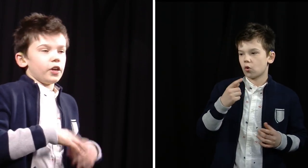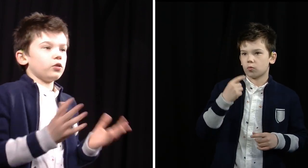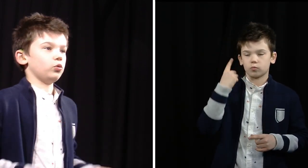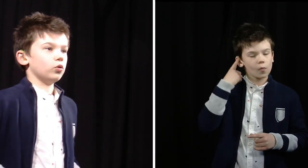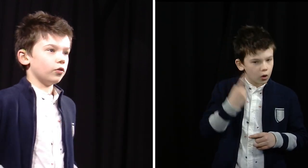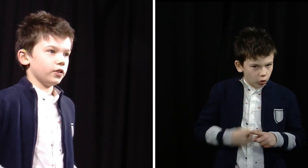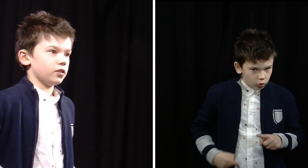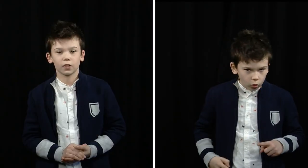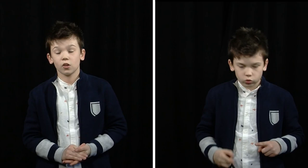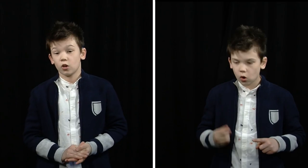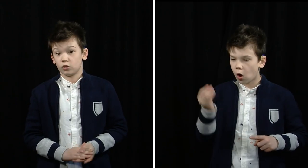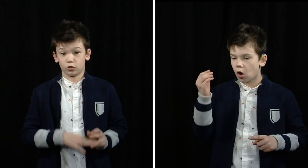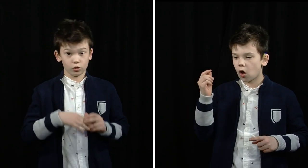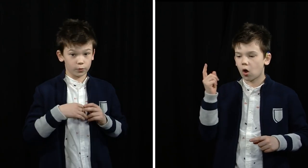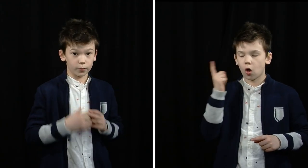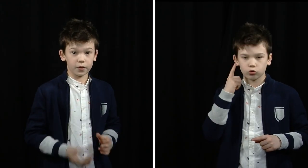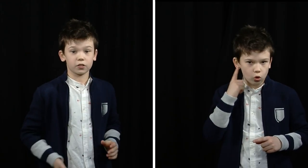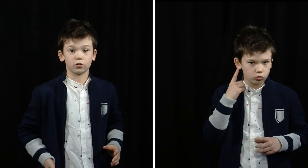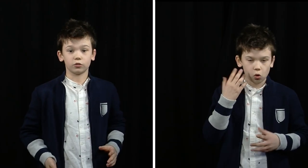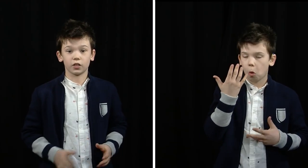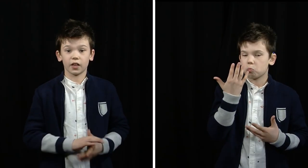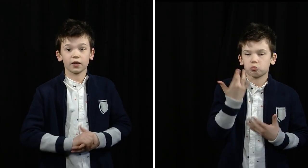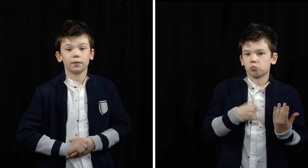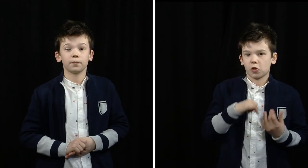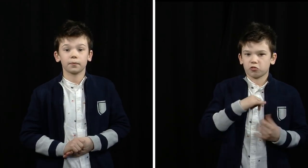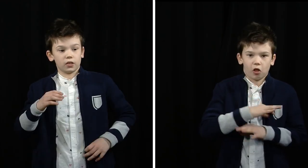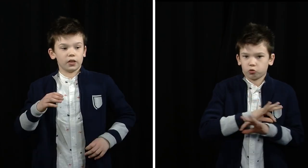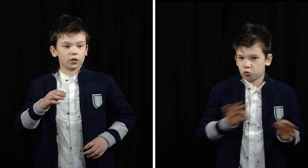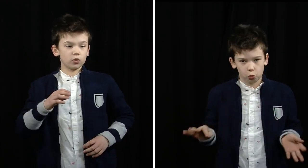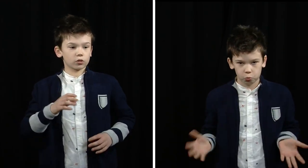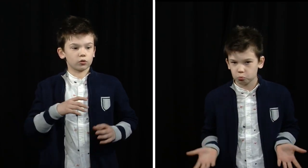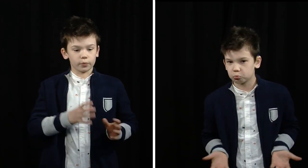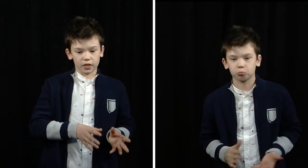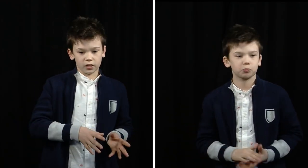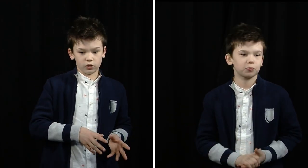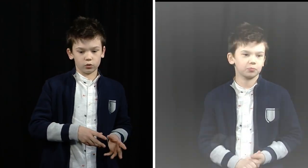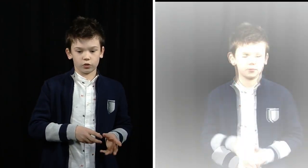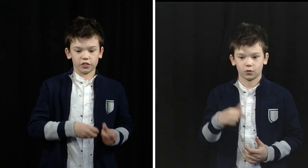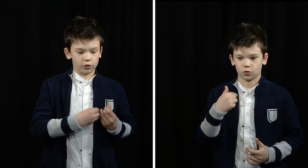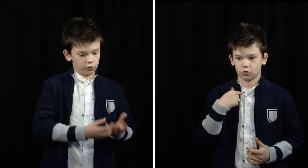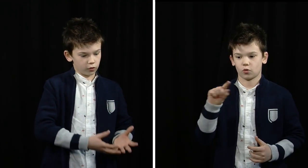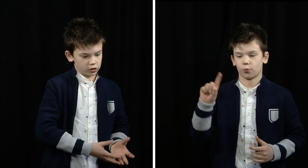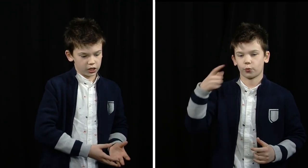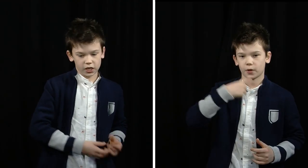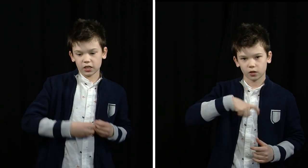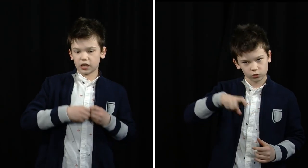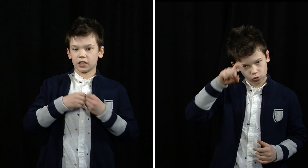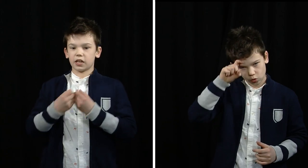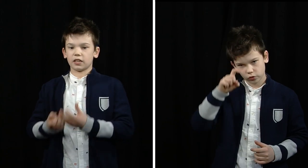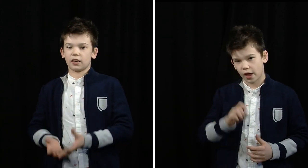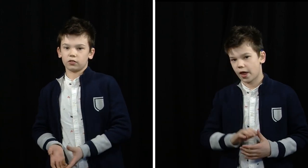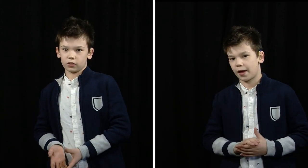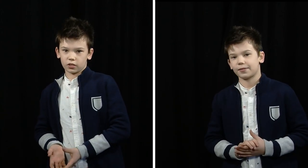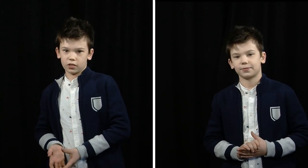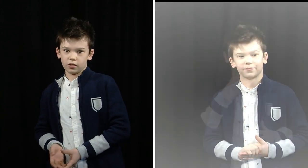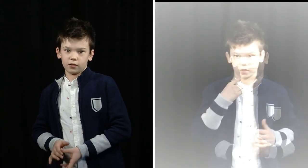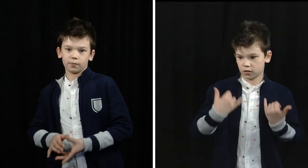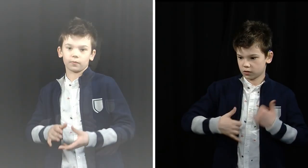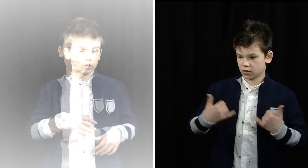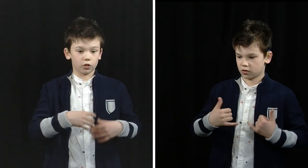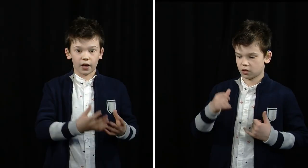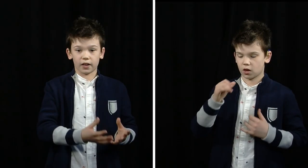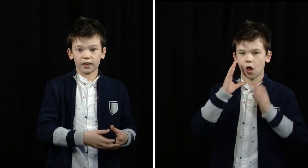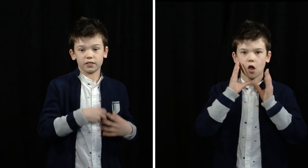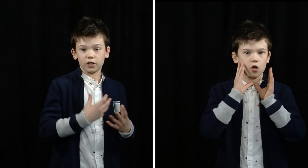il y a de tout en fait. Je suis en première secondaire, les cours sont bilingues, donc il a du français et il y a de la langue des